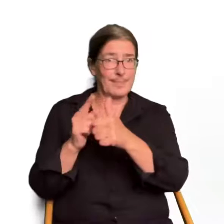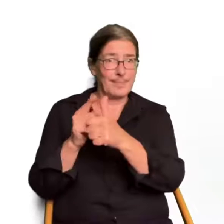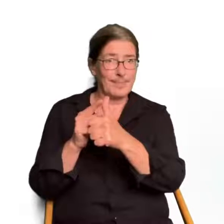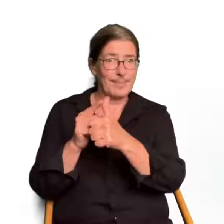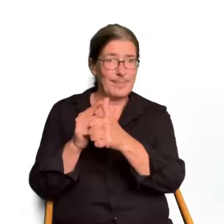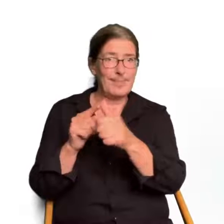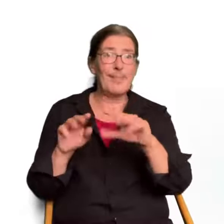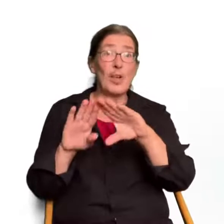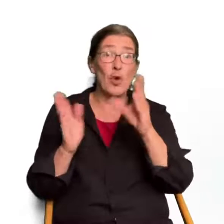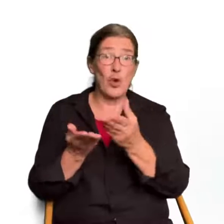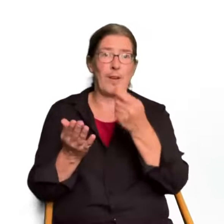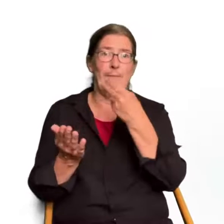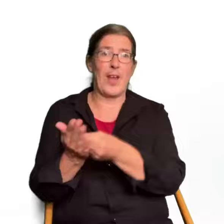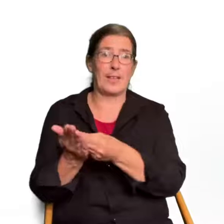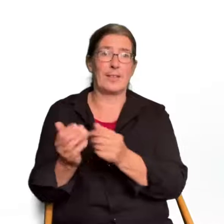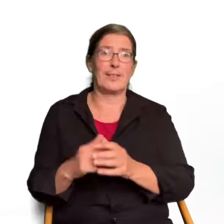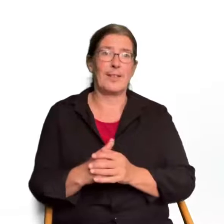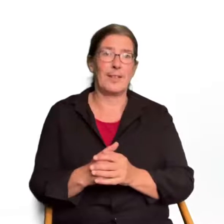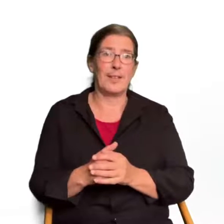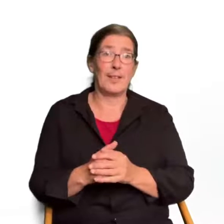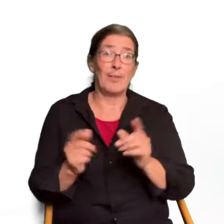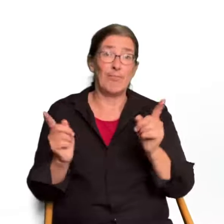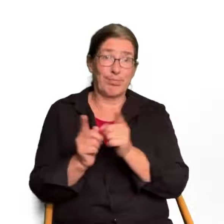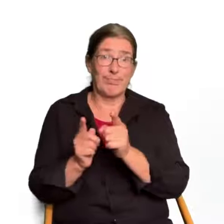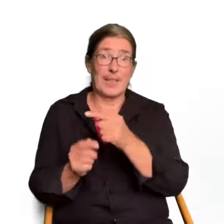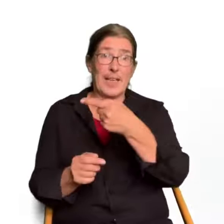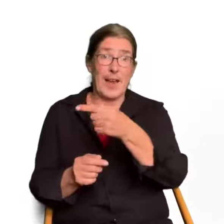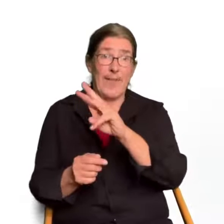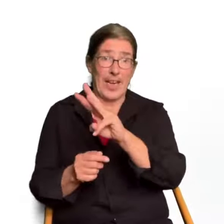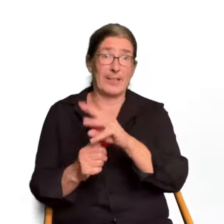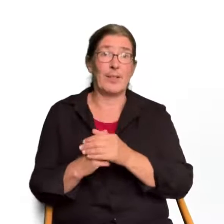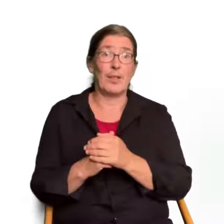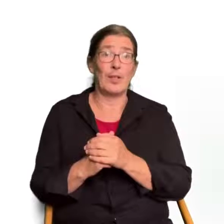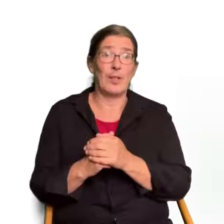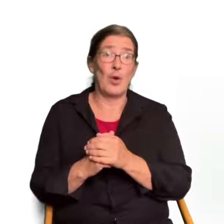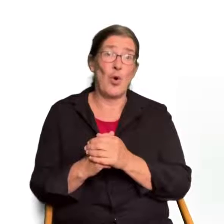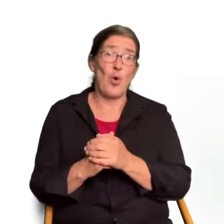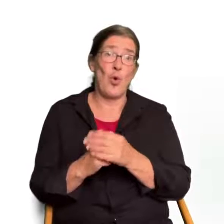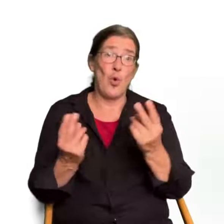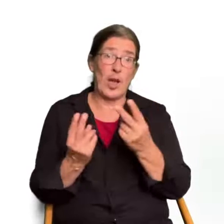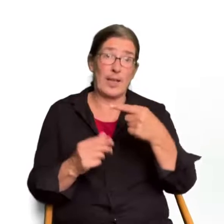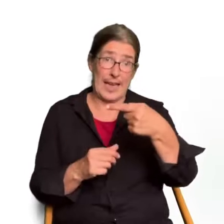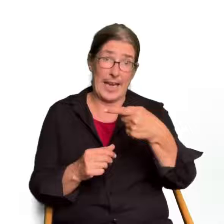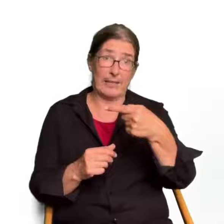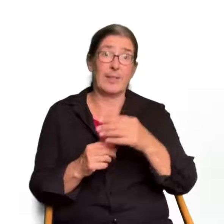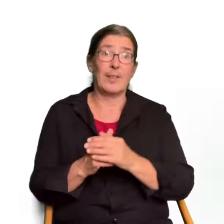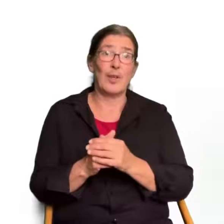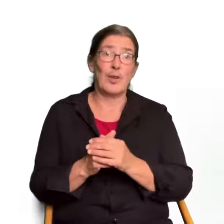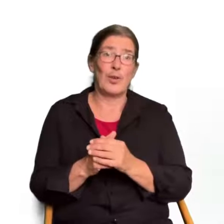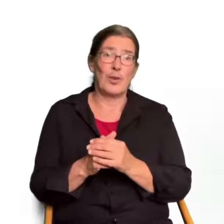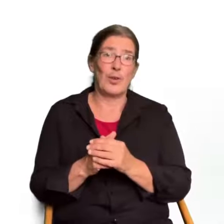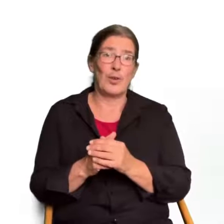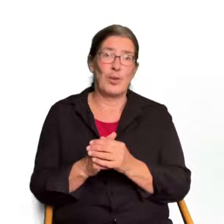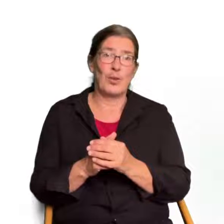da haben wir zuerst mal den Grundwert mit der Abkürzung GW für Grundwert oder g auch